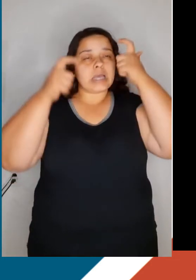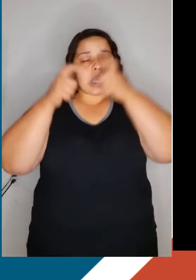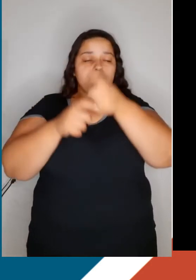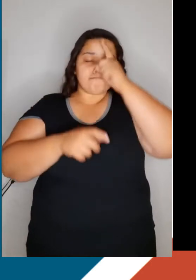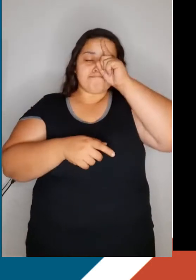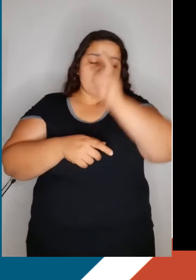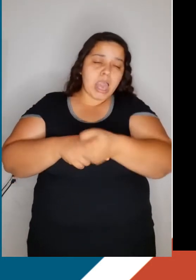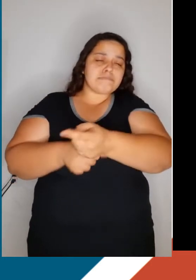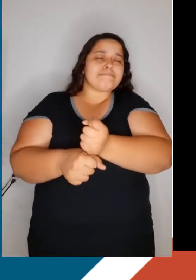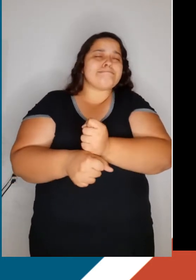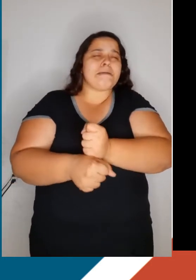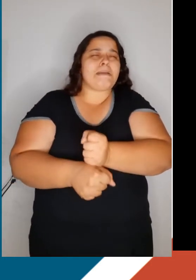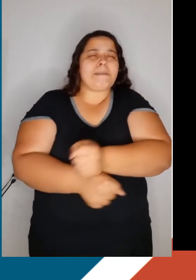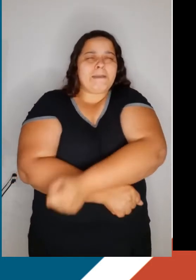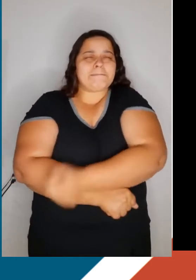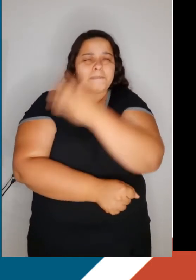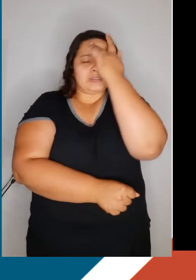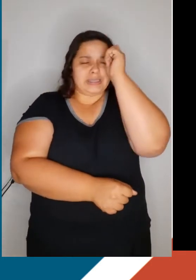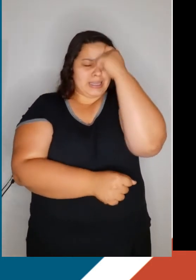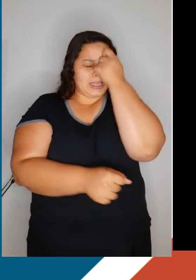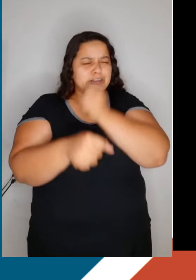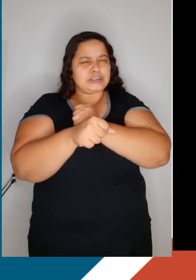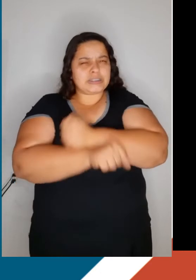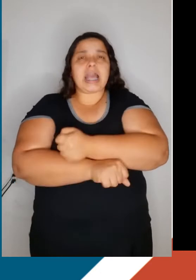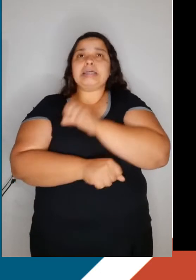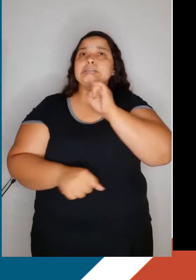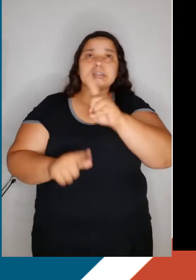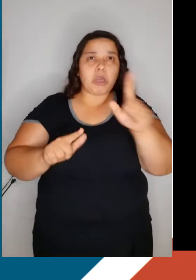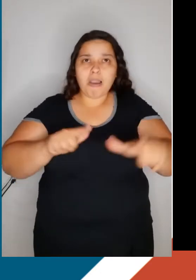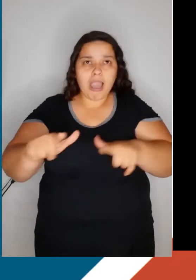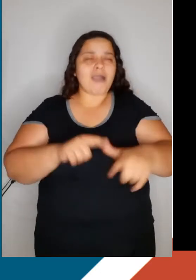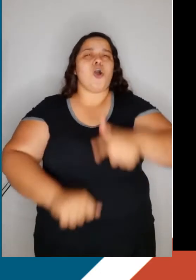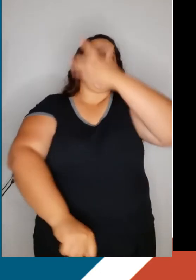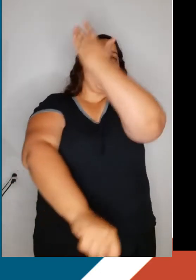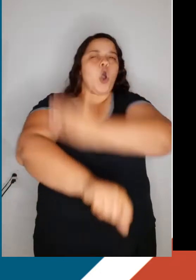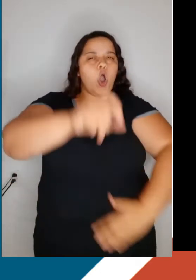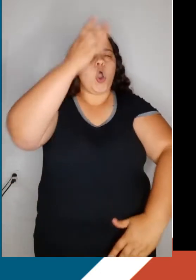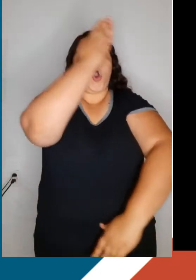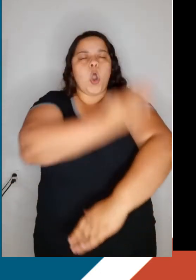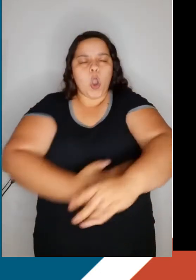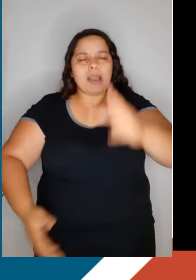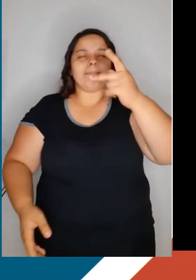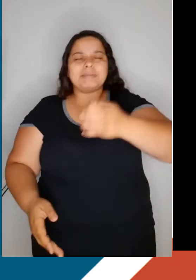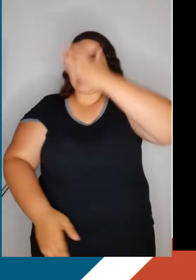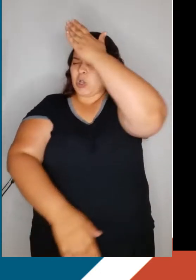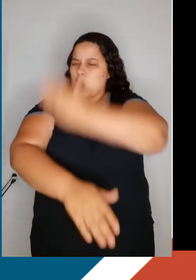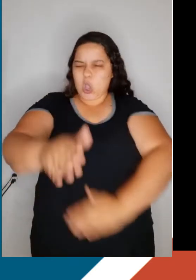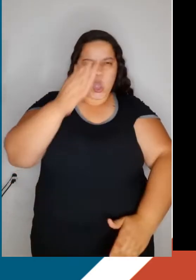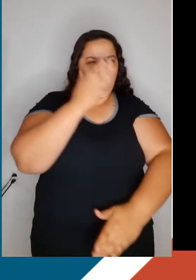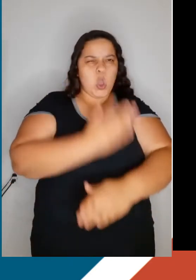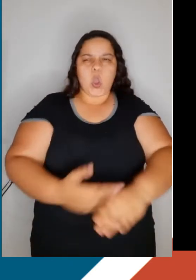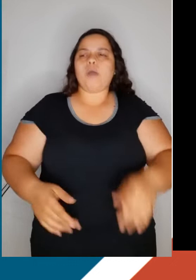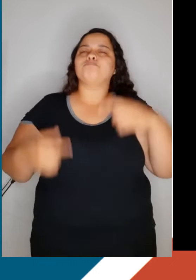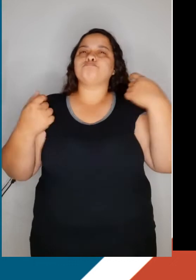tão brutal como ele utilizava essa mão de obra, com mutilações inclusive de braços ou pés de quem não conseguisse atingir as